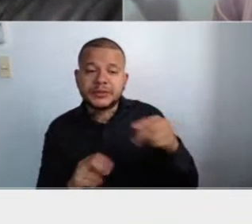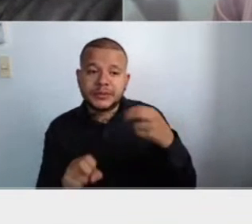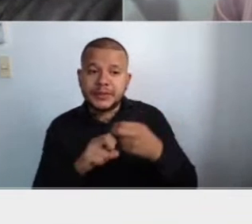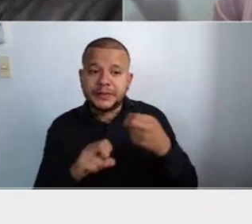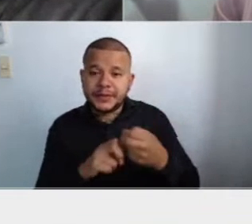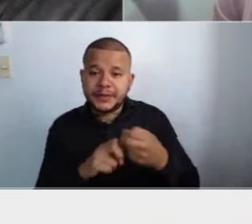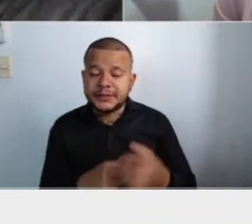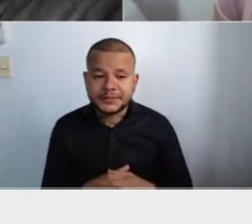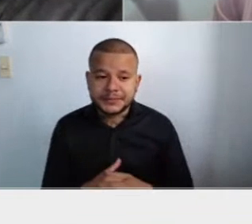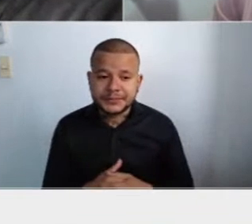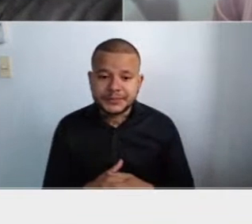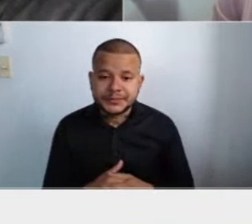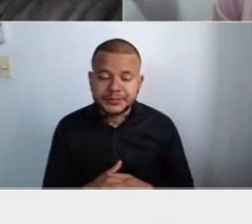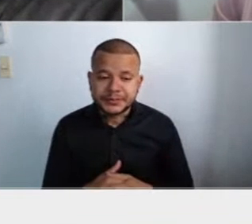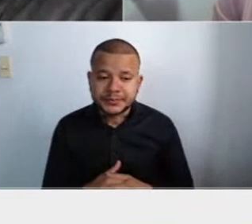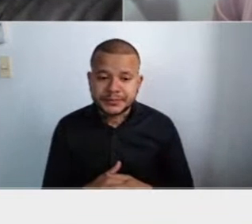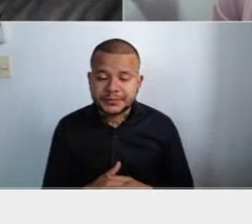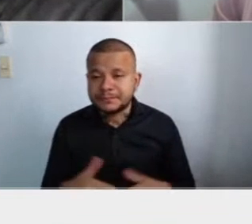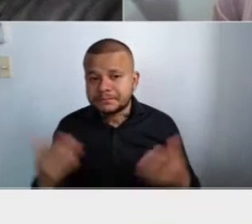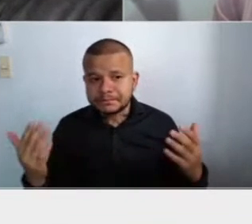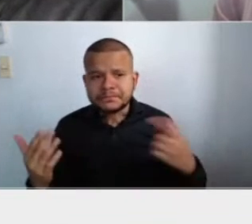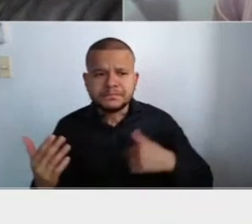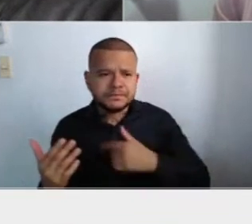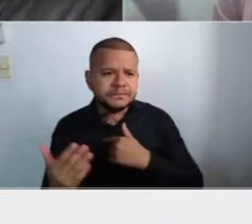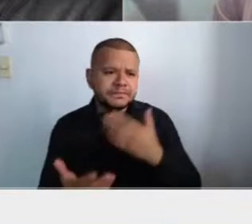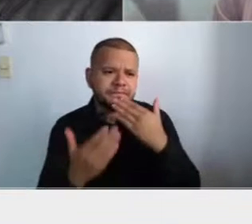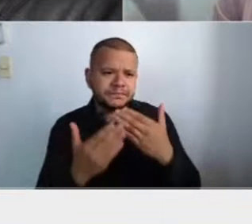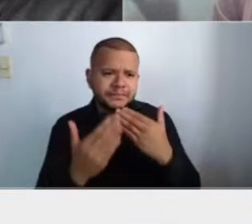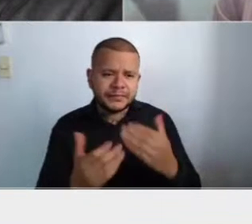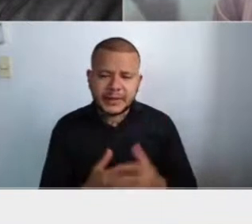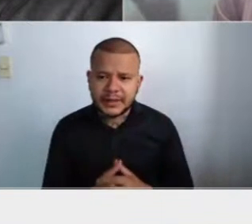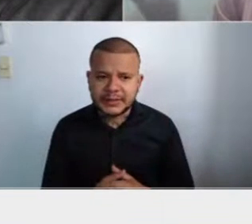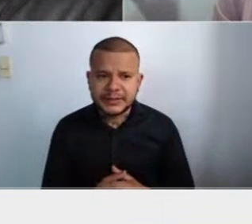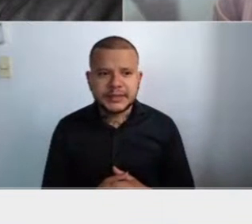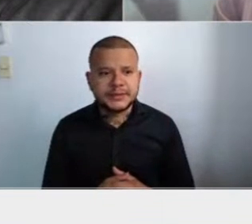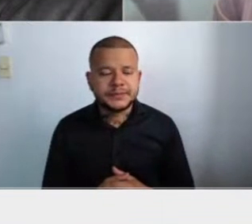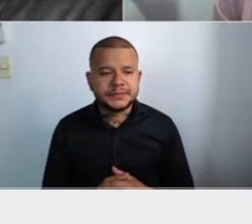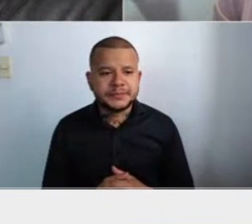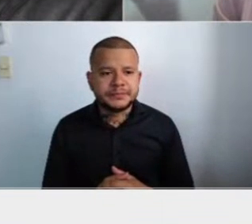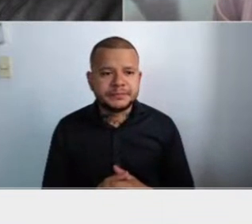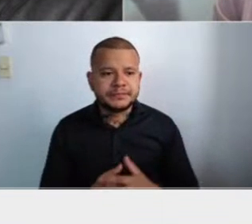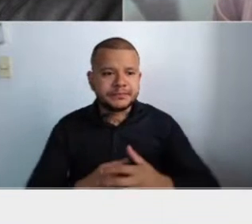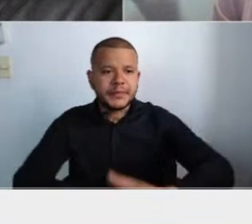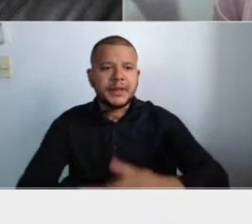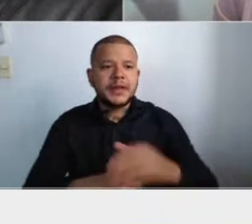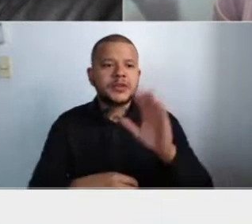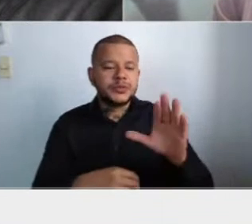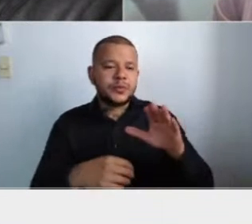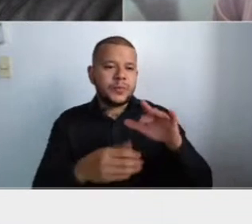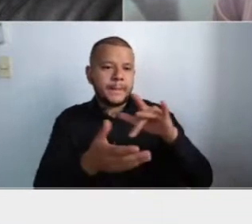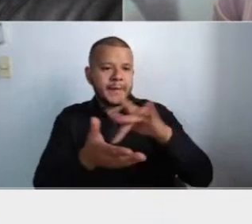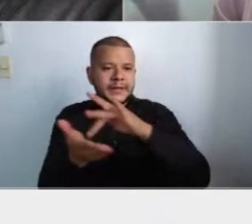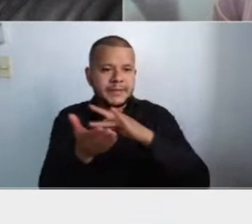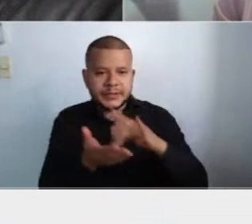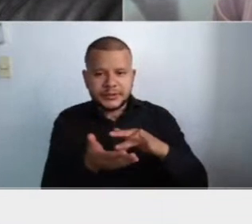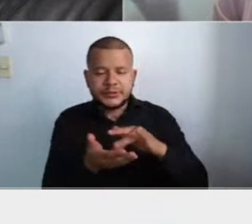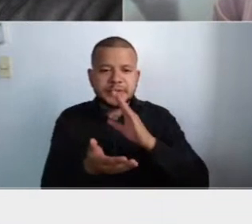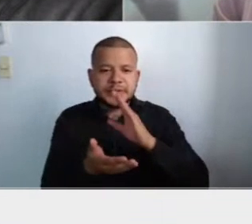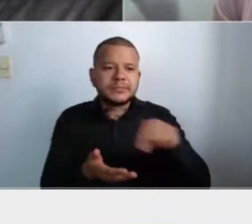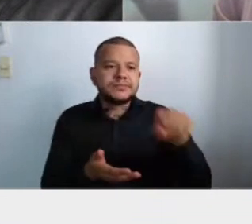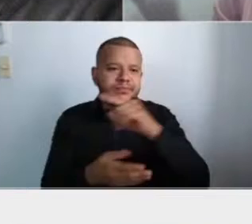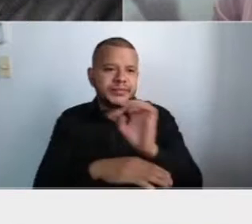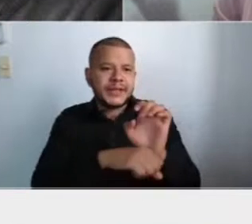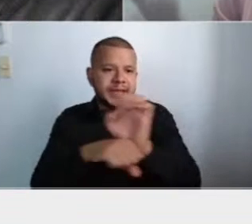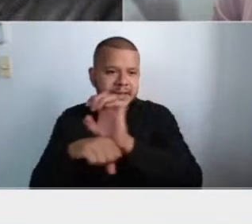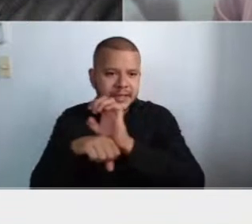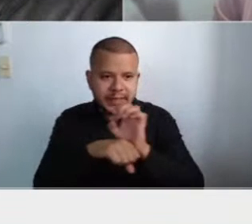pero damos las gracias por toda la participación de todas las entidades